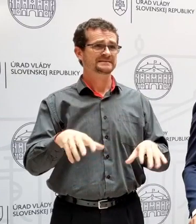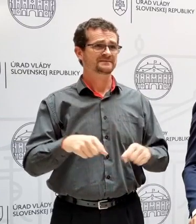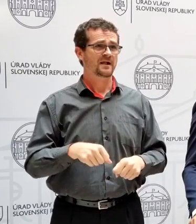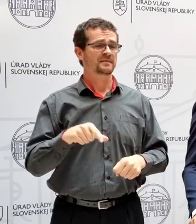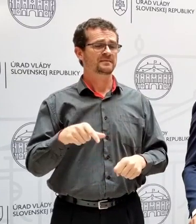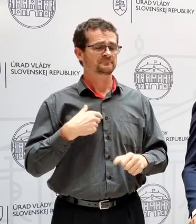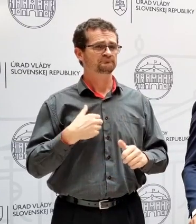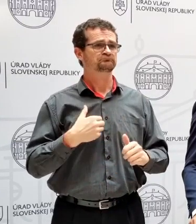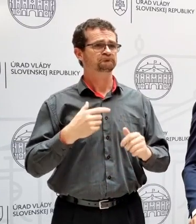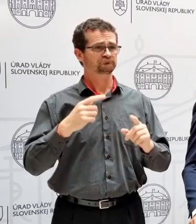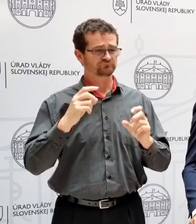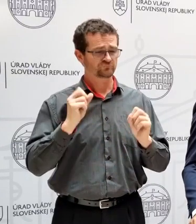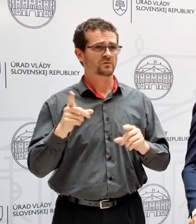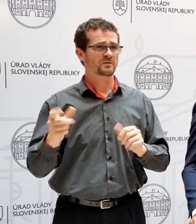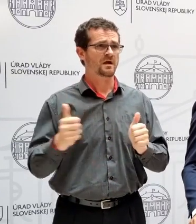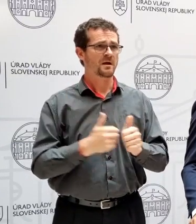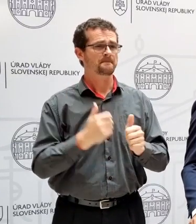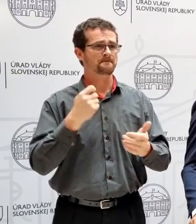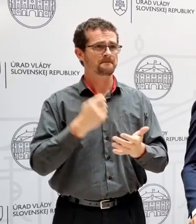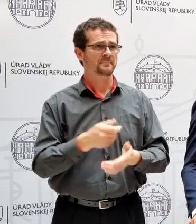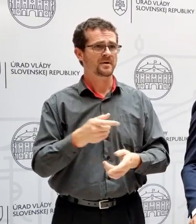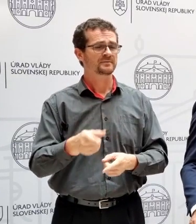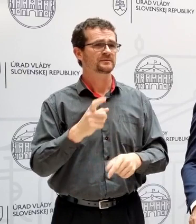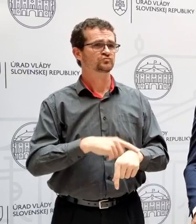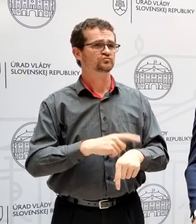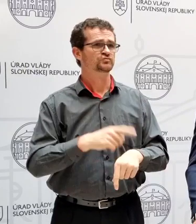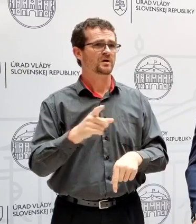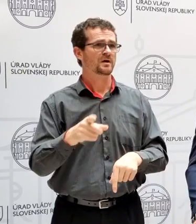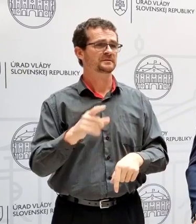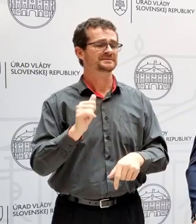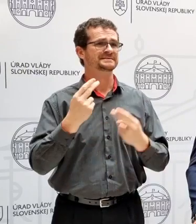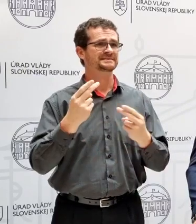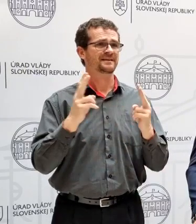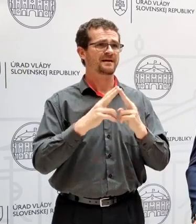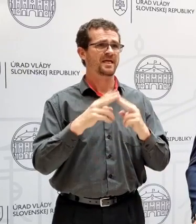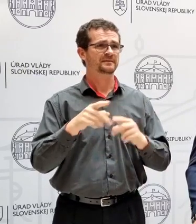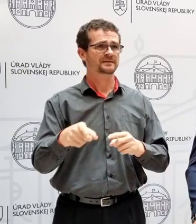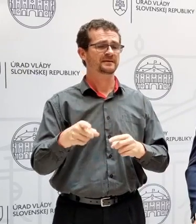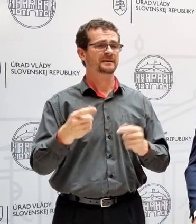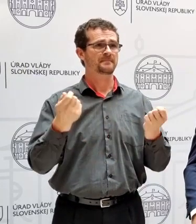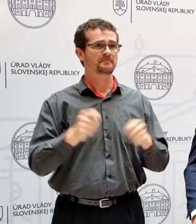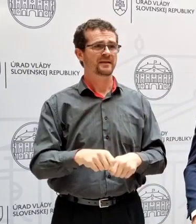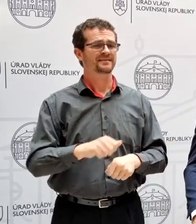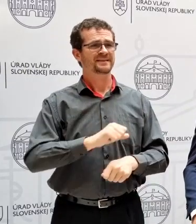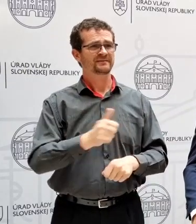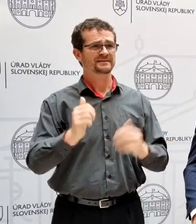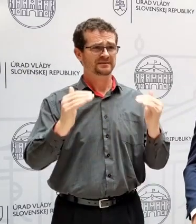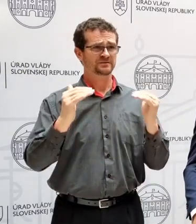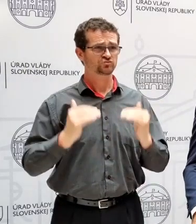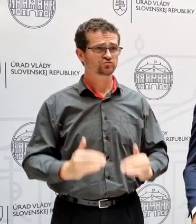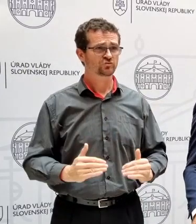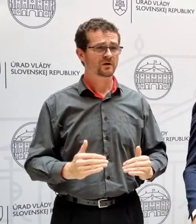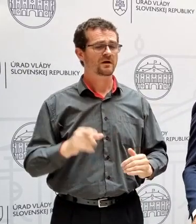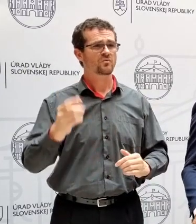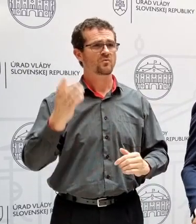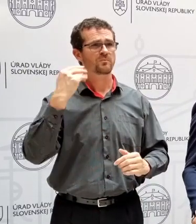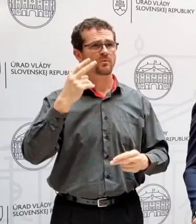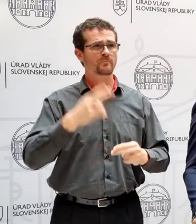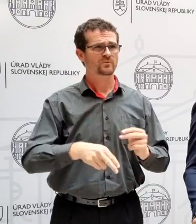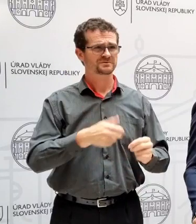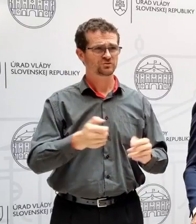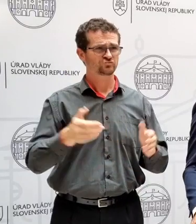a stojím si za tým, tak ako je schválený v čase, kedy aj ceny elektriny a plynu boli výrazne nižšie, ako boli